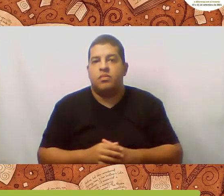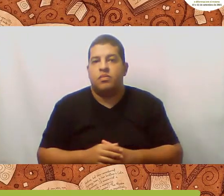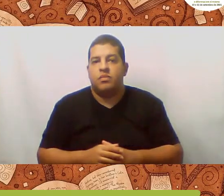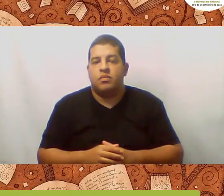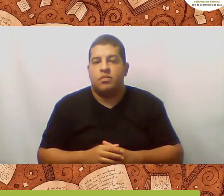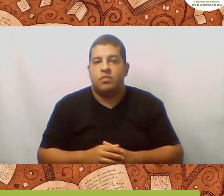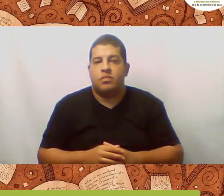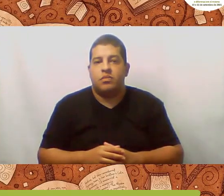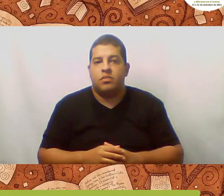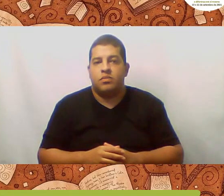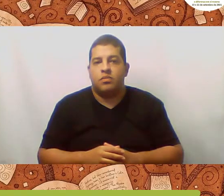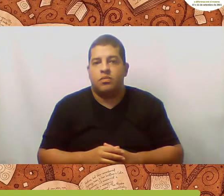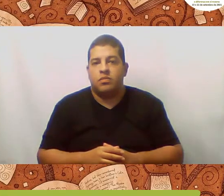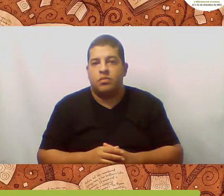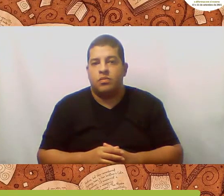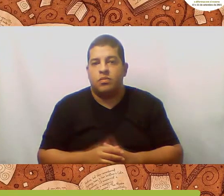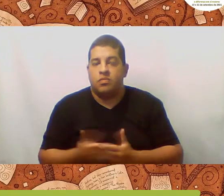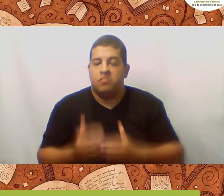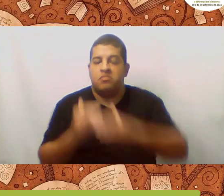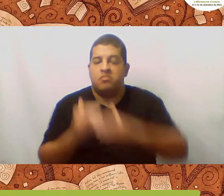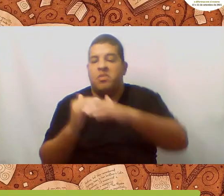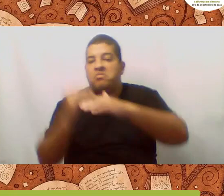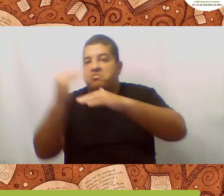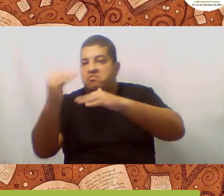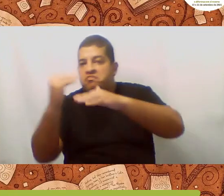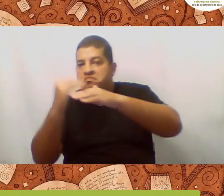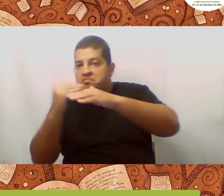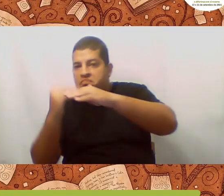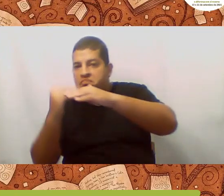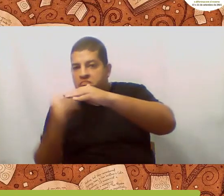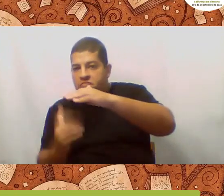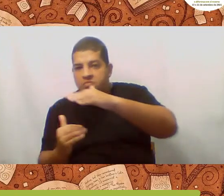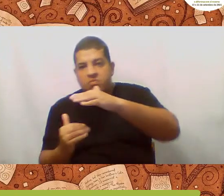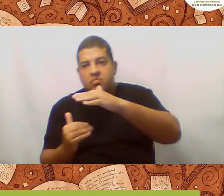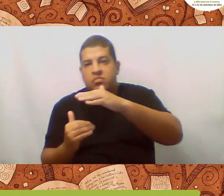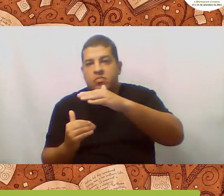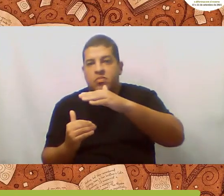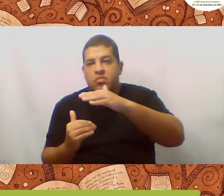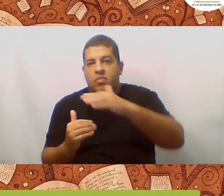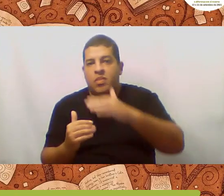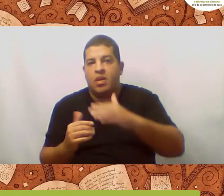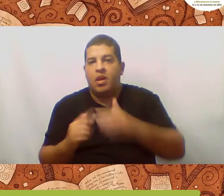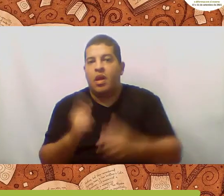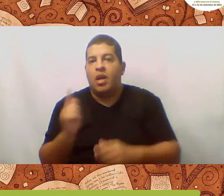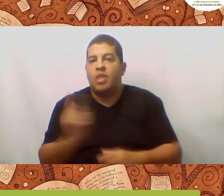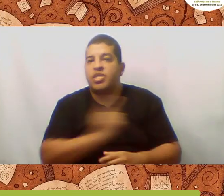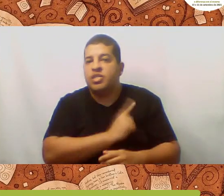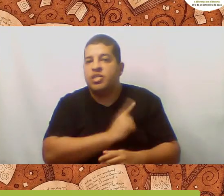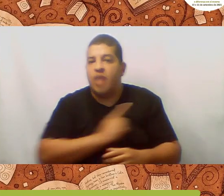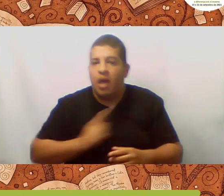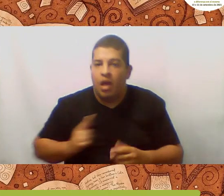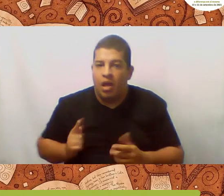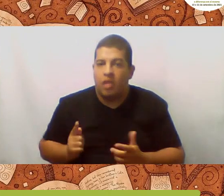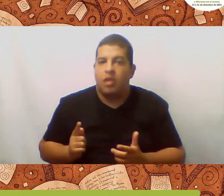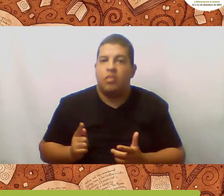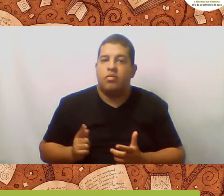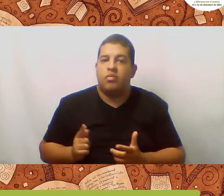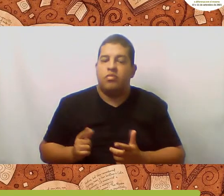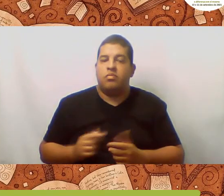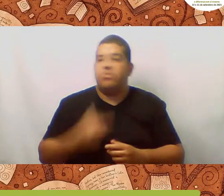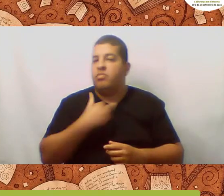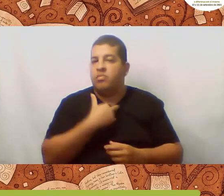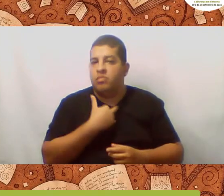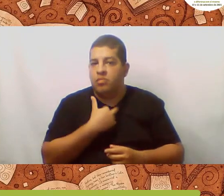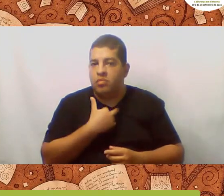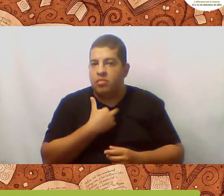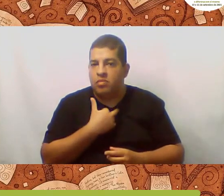presença dessa hierarquia, né, entre os gêneros, né, de alguma maneira, né, de